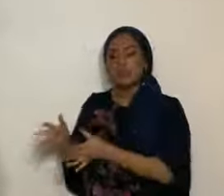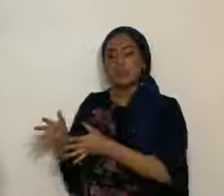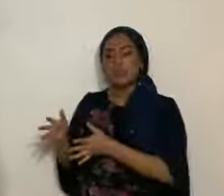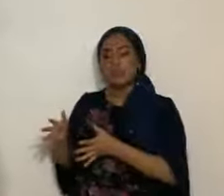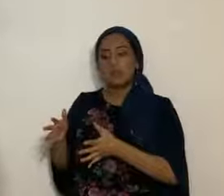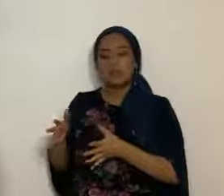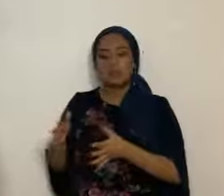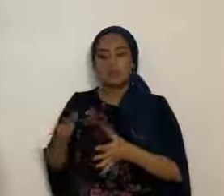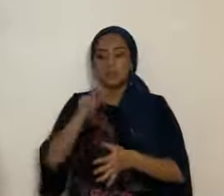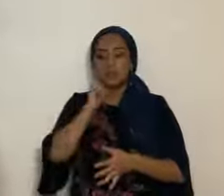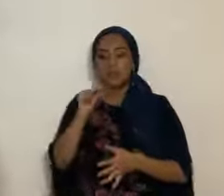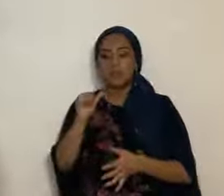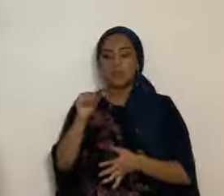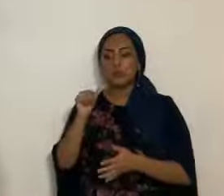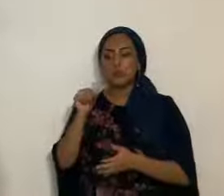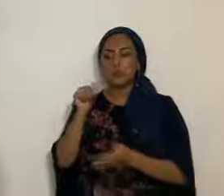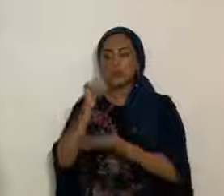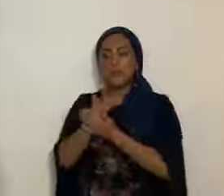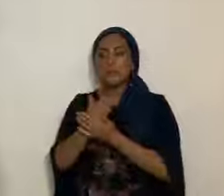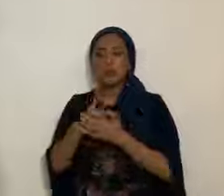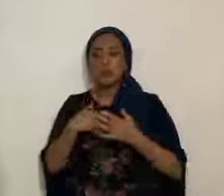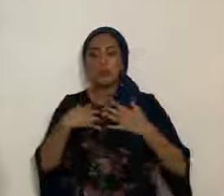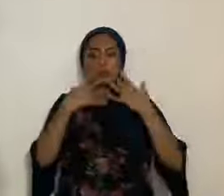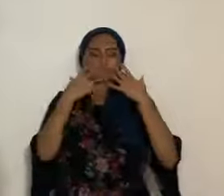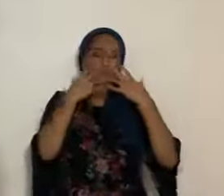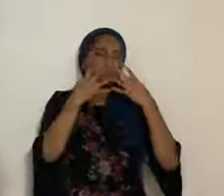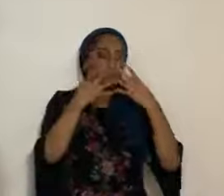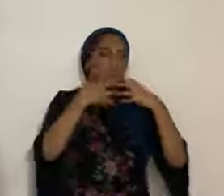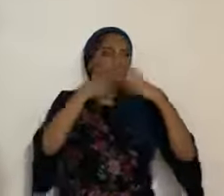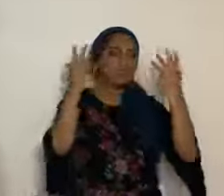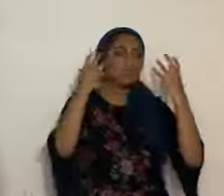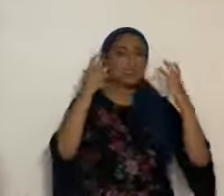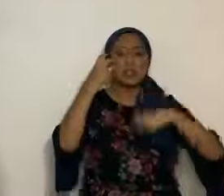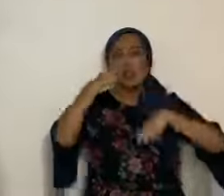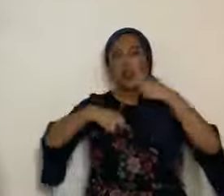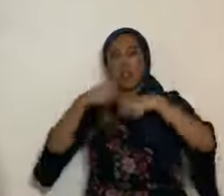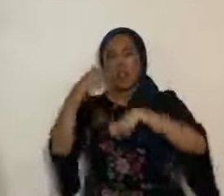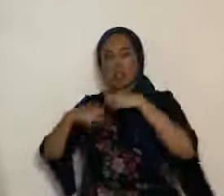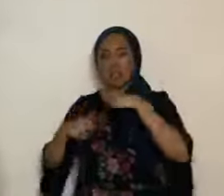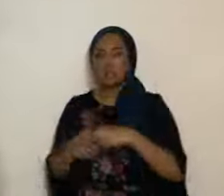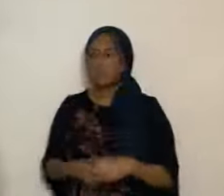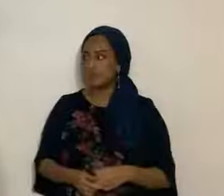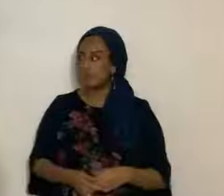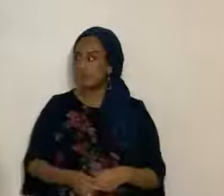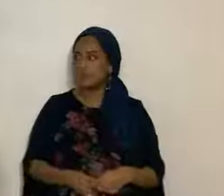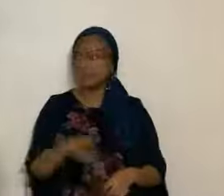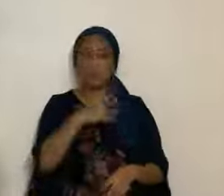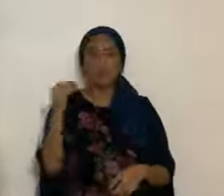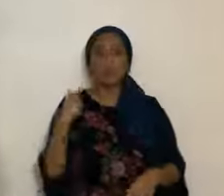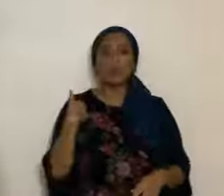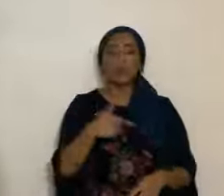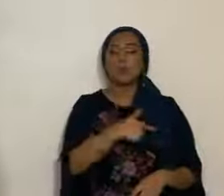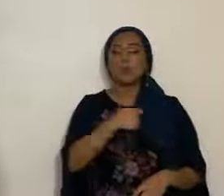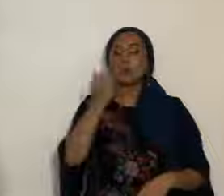no dejemos de amargarnos en los problemas, en las tribulaciones, y entendamos que